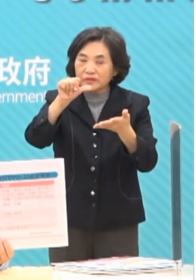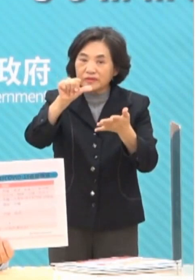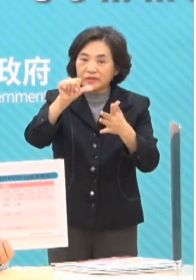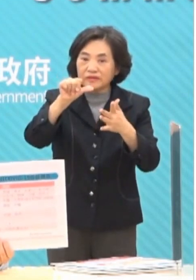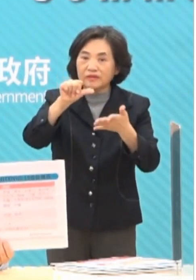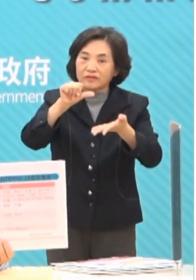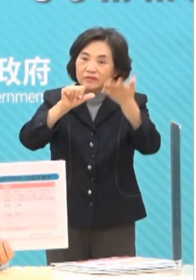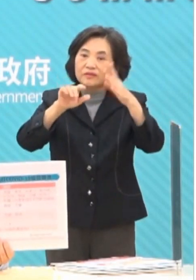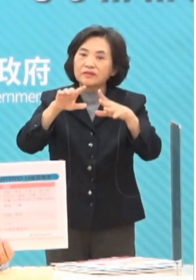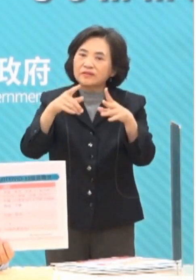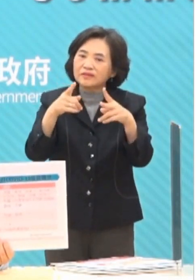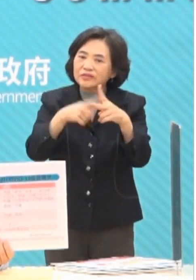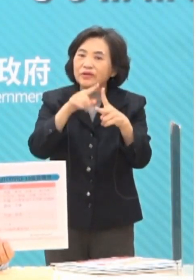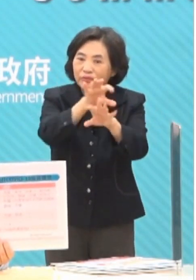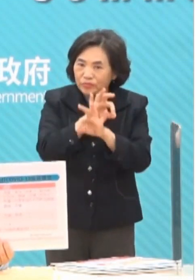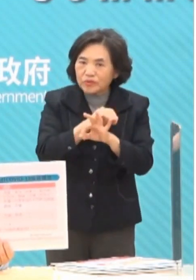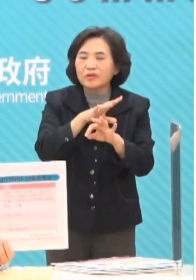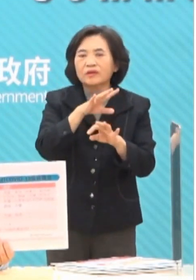生了。所以这个如果